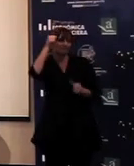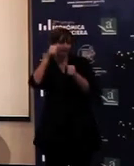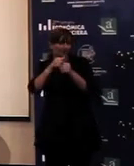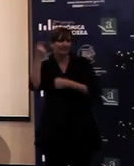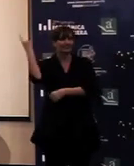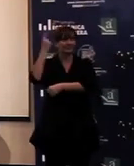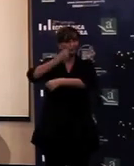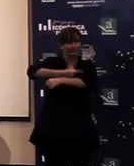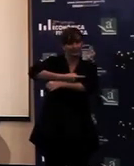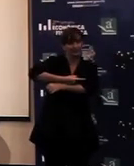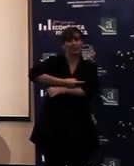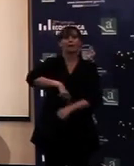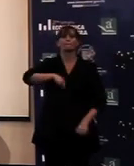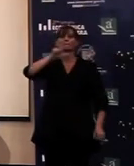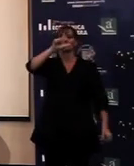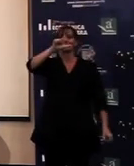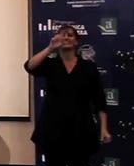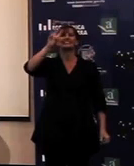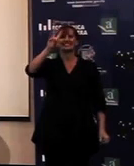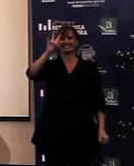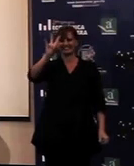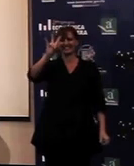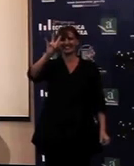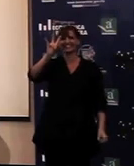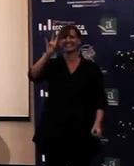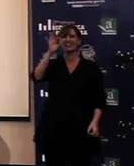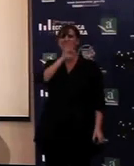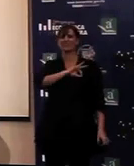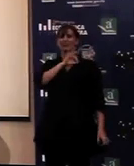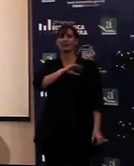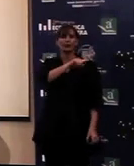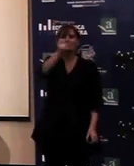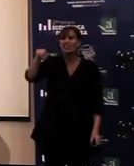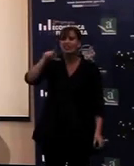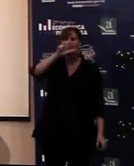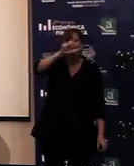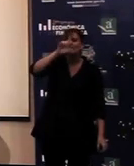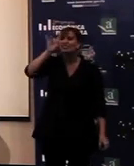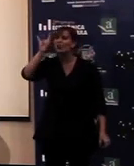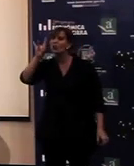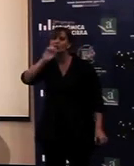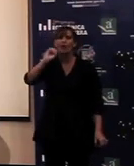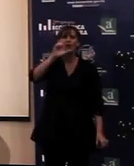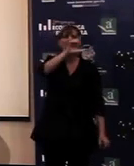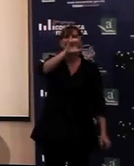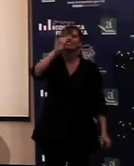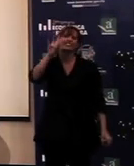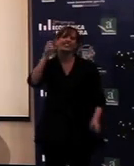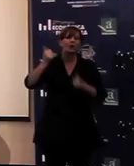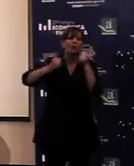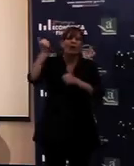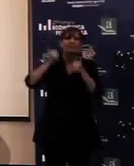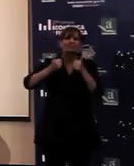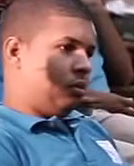28 de febrero, ¿verdad? O el 27. ¿Dónde se ponen de acuerdo? Porque el otro día me preguntaba a alguien, ¿por qué